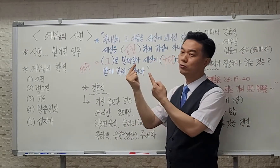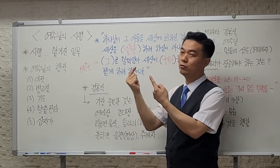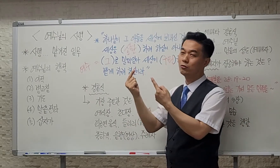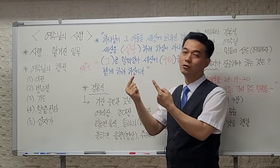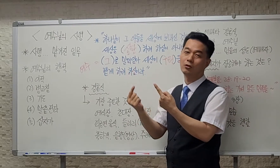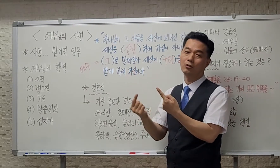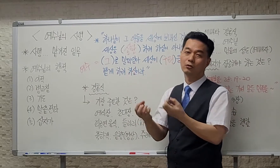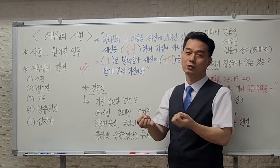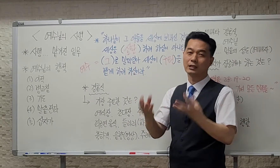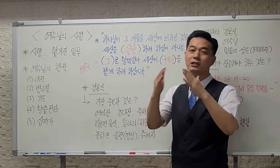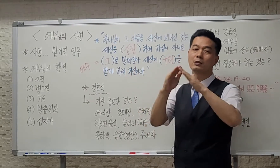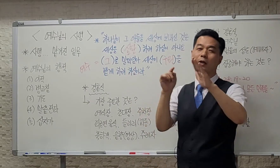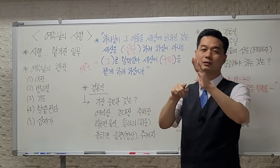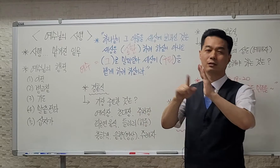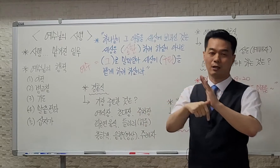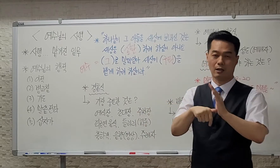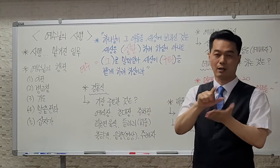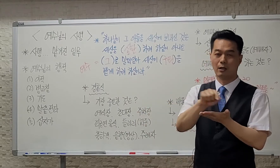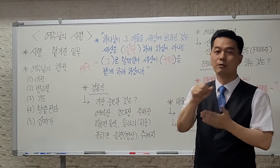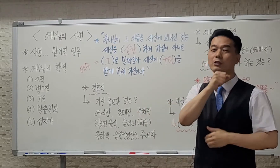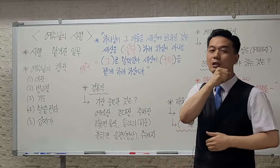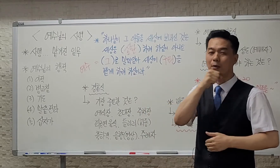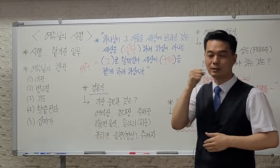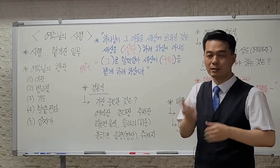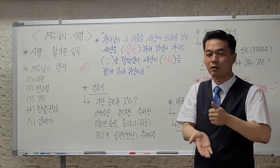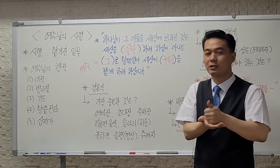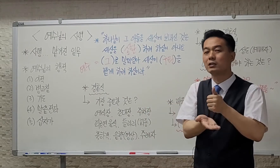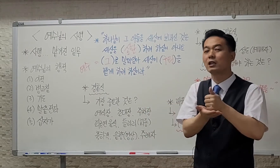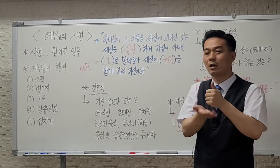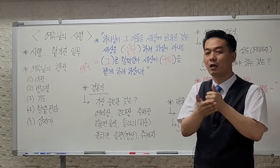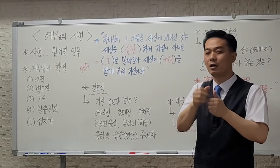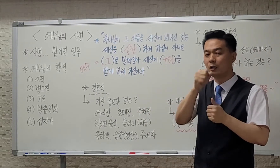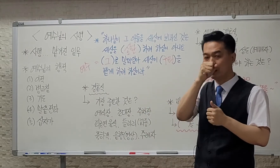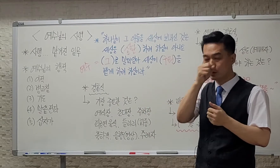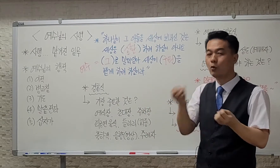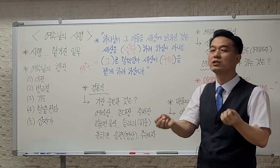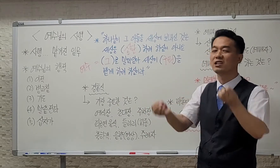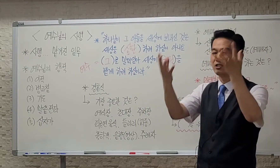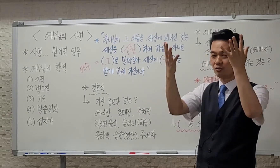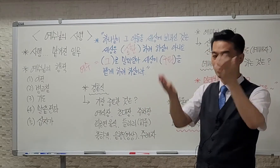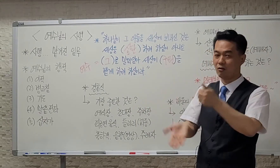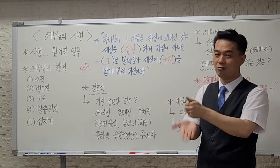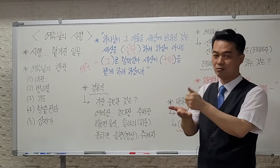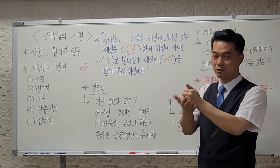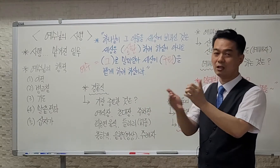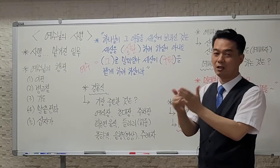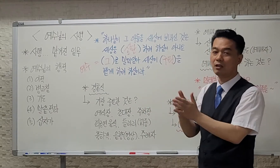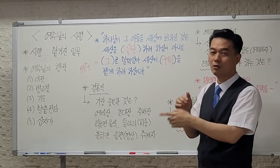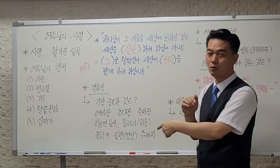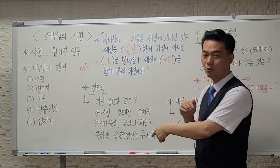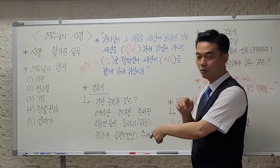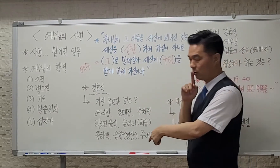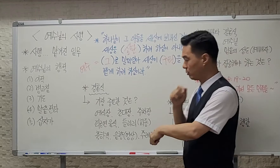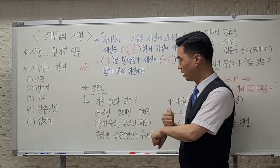어르신들도 그 잔치집에 갔을 때 음식이 맛있어야 칭찬해야 좋은 잔치였다고 칭찬한다고 그 말